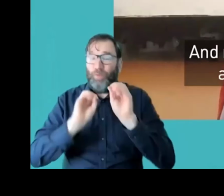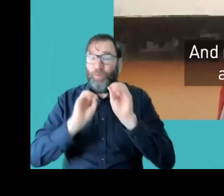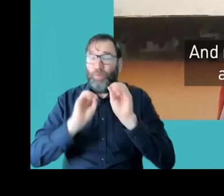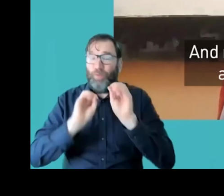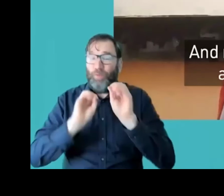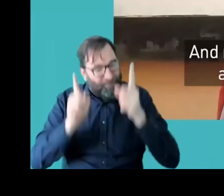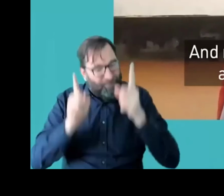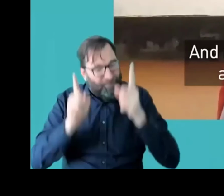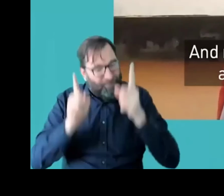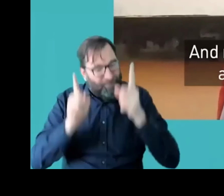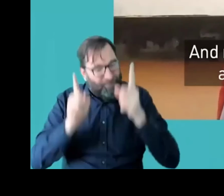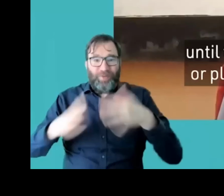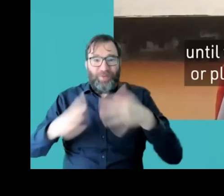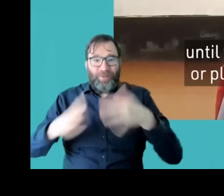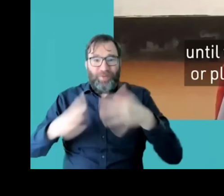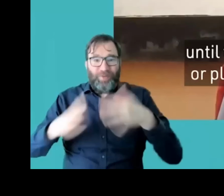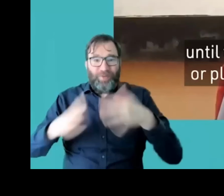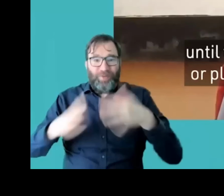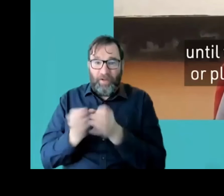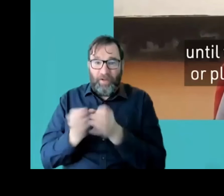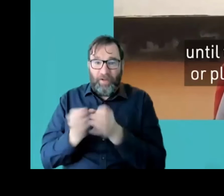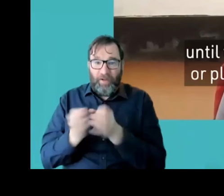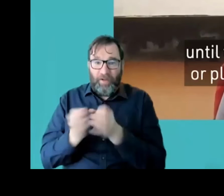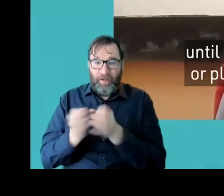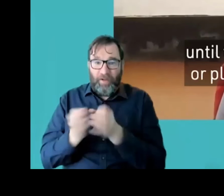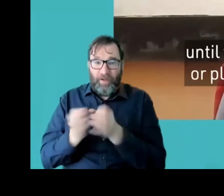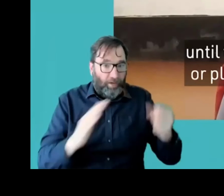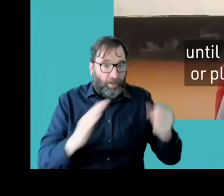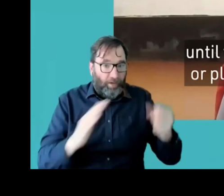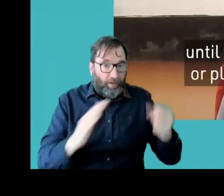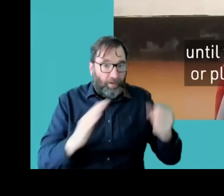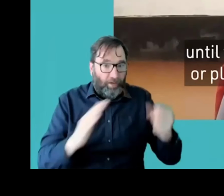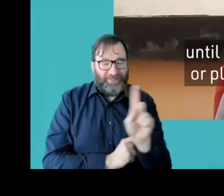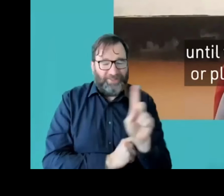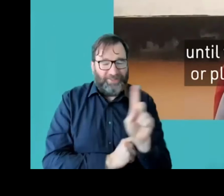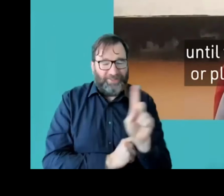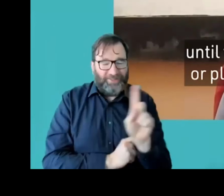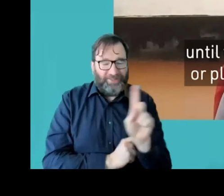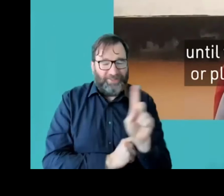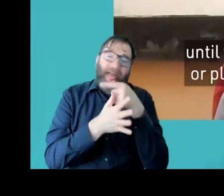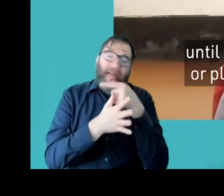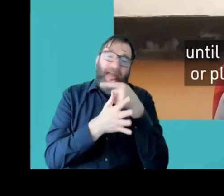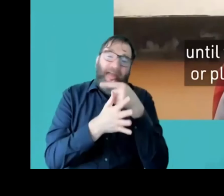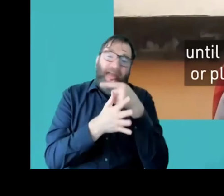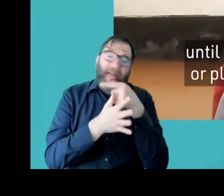không những dẫn